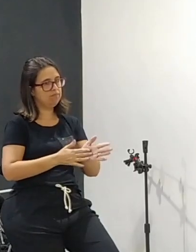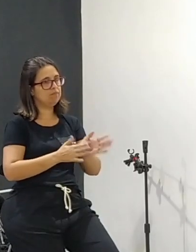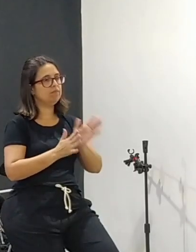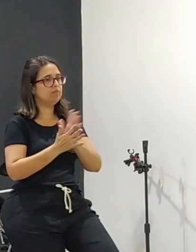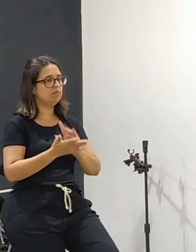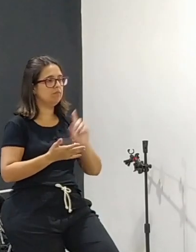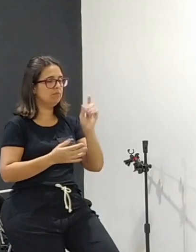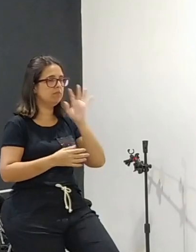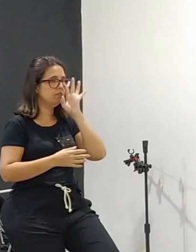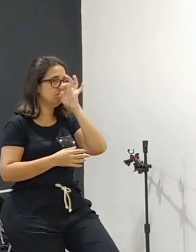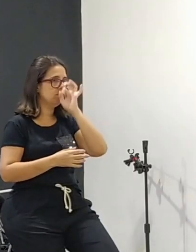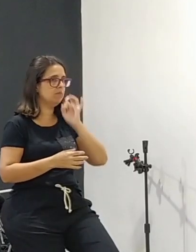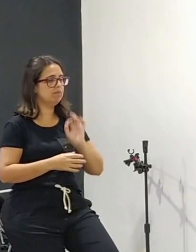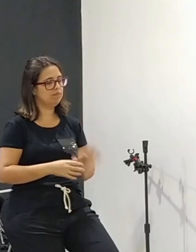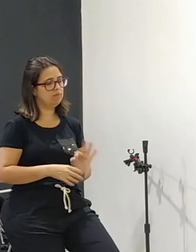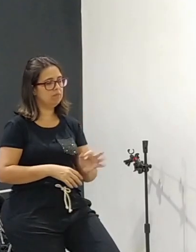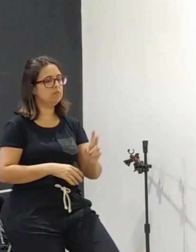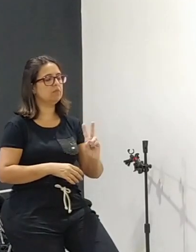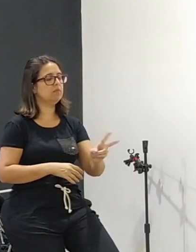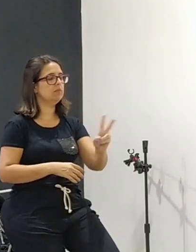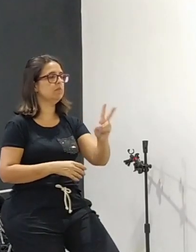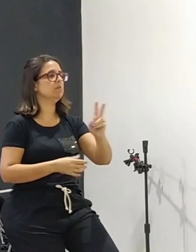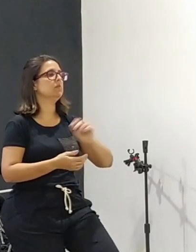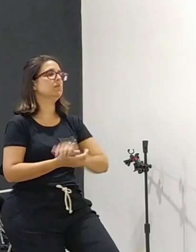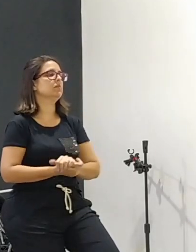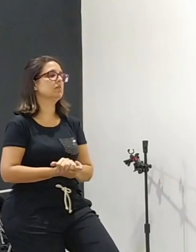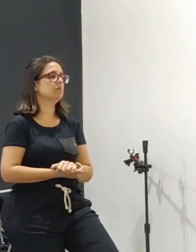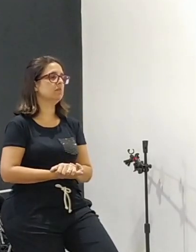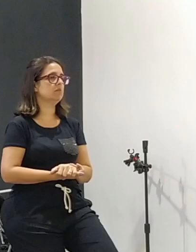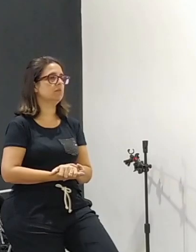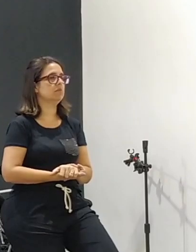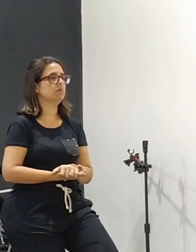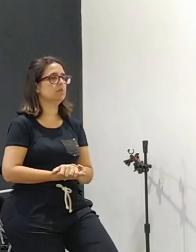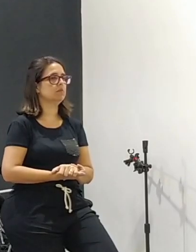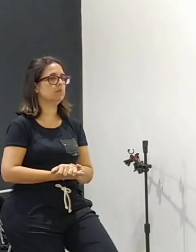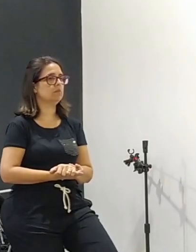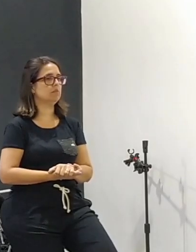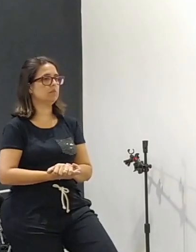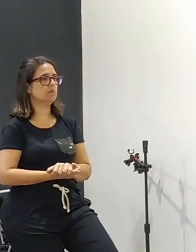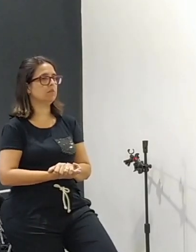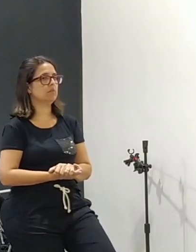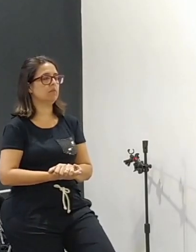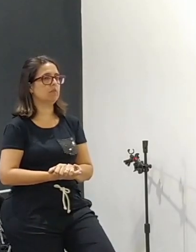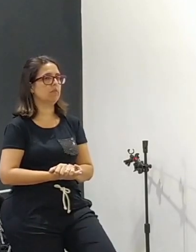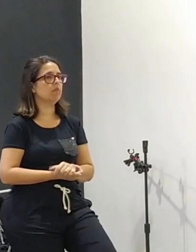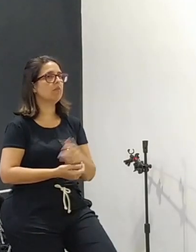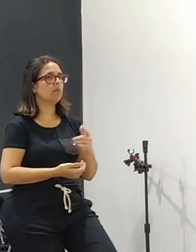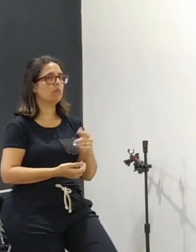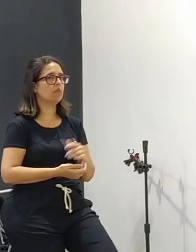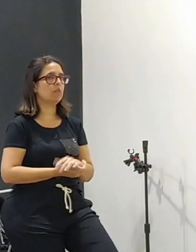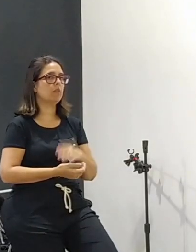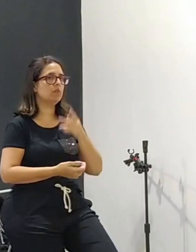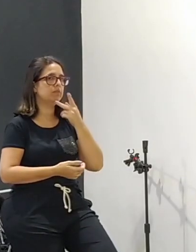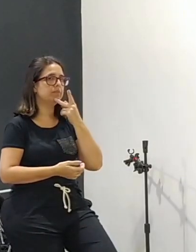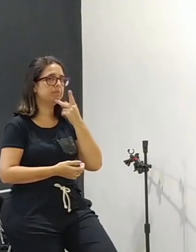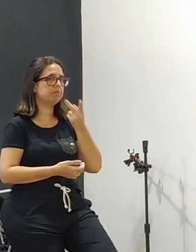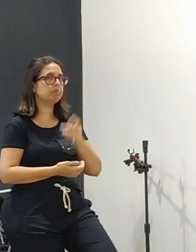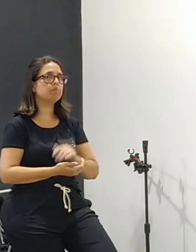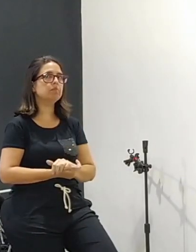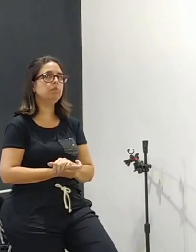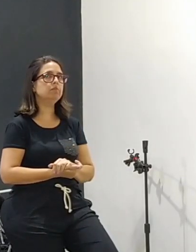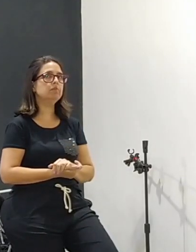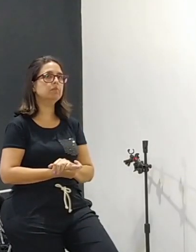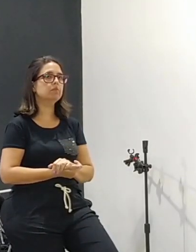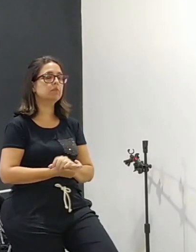de Deus permanece para sempre. Aleluia. Mais uma coisa que eu quero te dizer nessa noite.